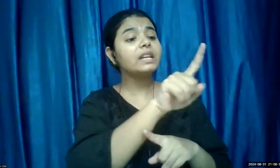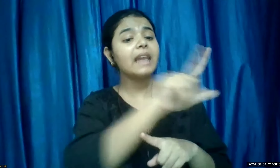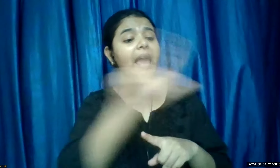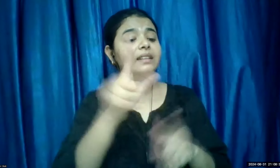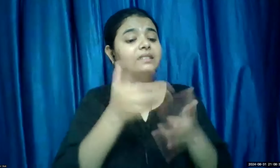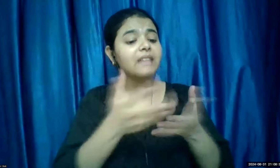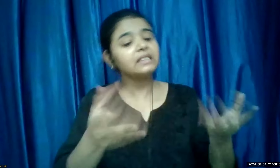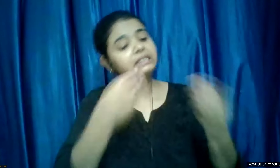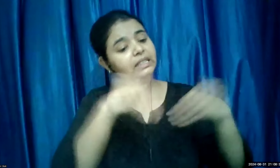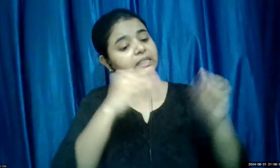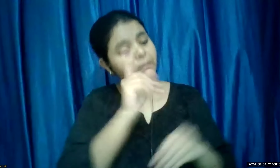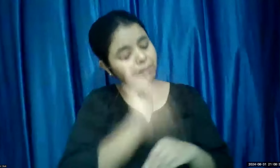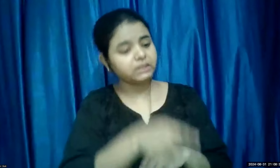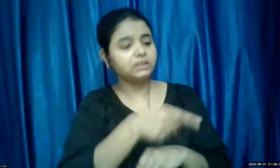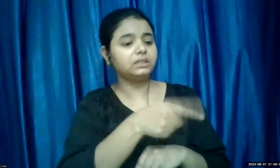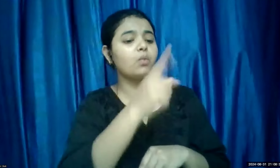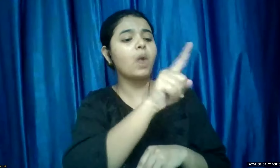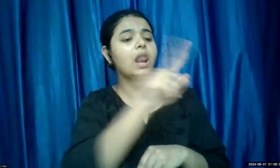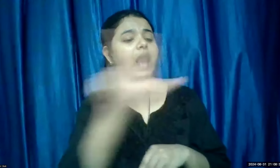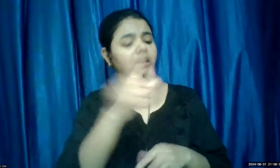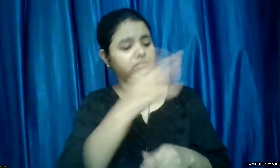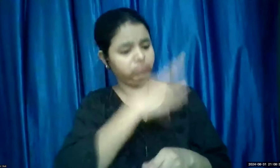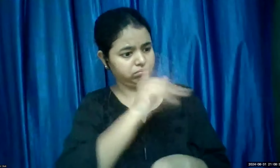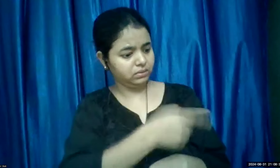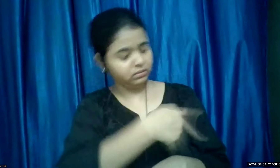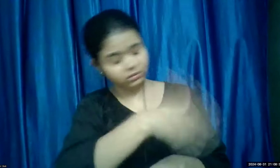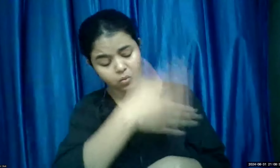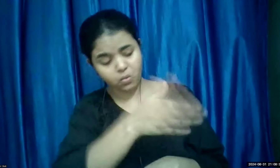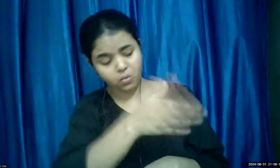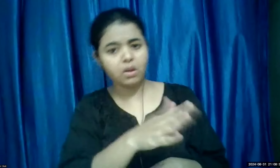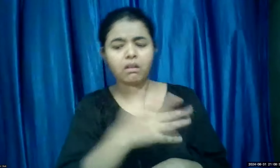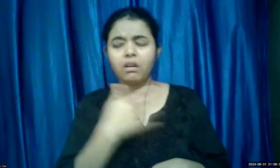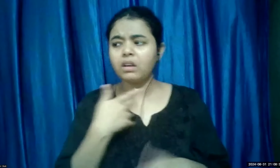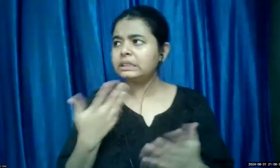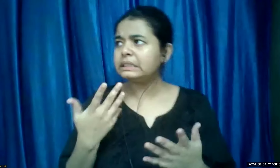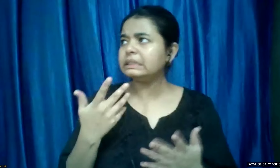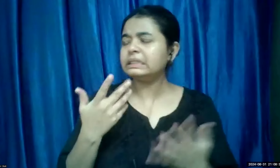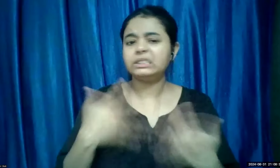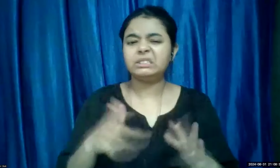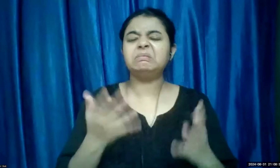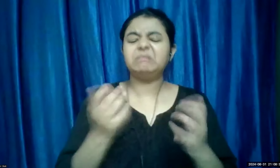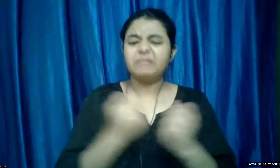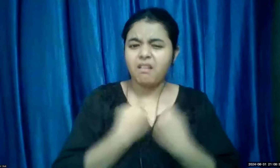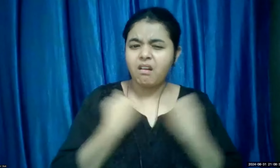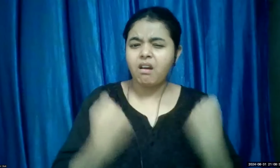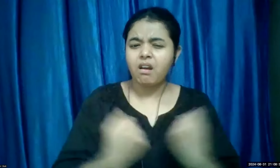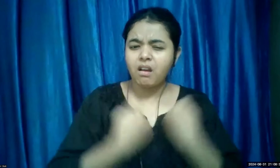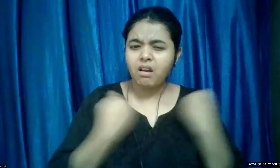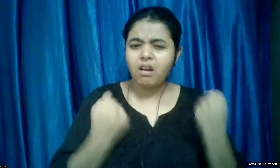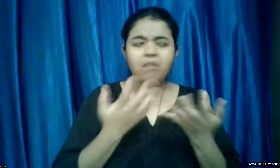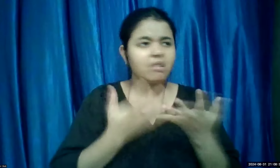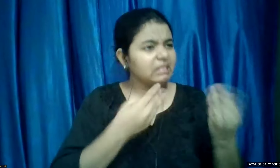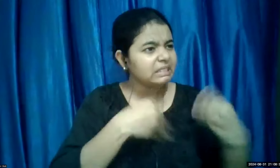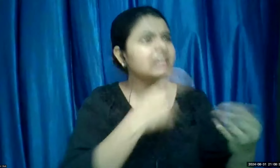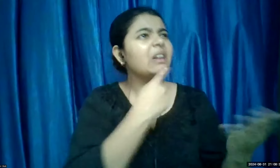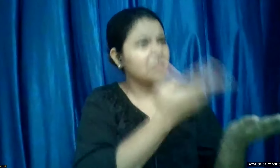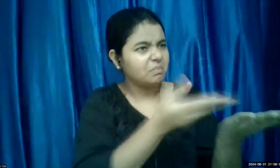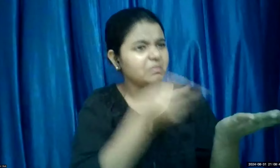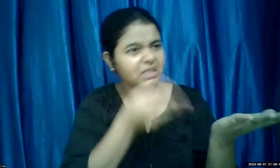बेचो। तो आप बहुत बहुत कर करके बहुत मेहनत करने के बाद अगर